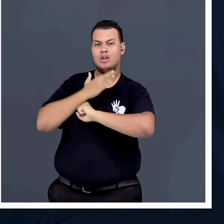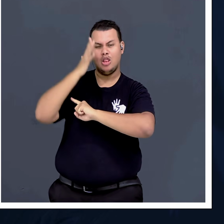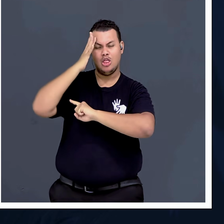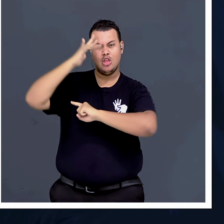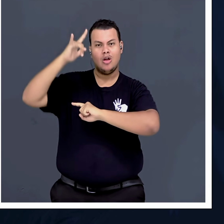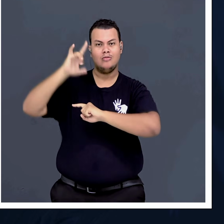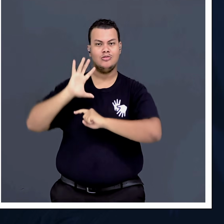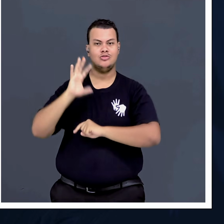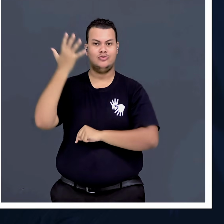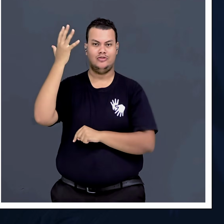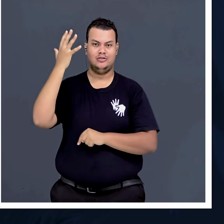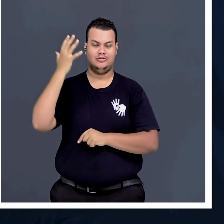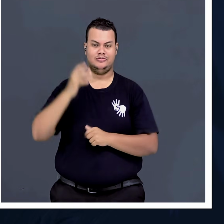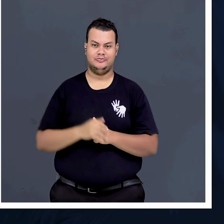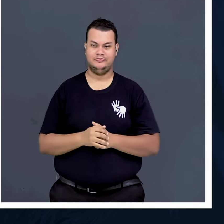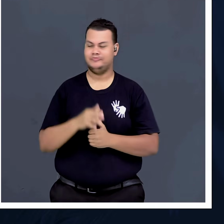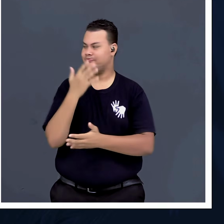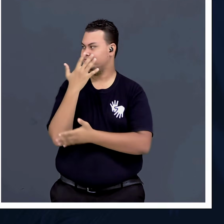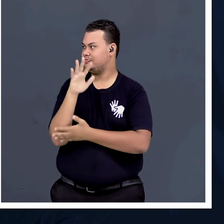sonhos. Amém.